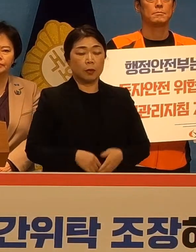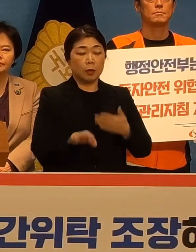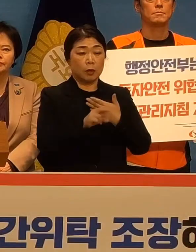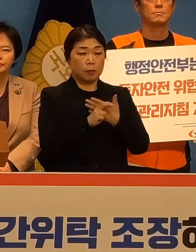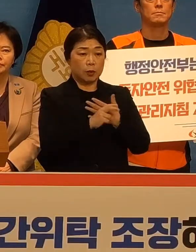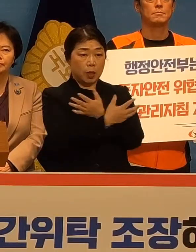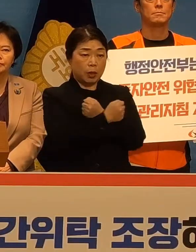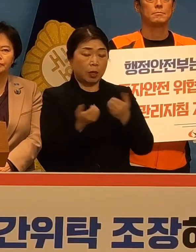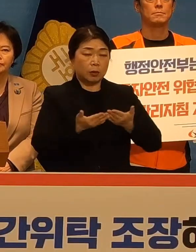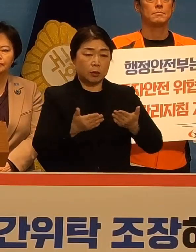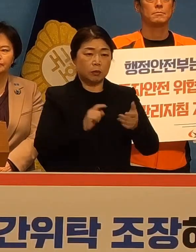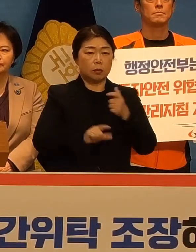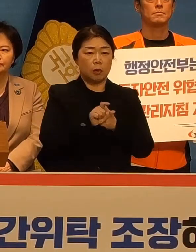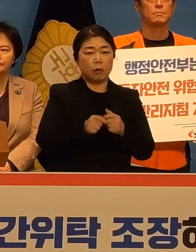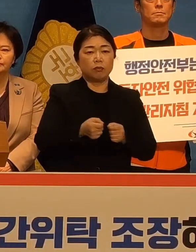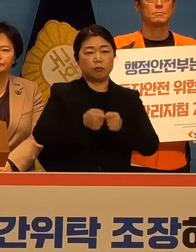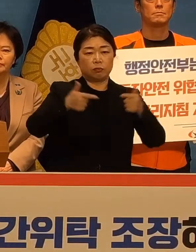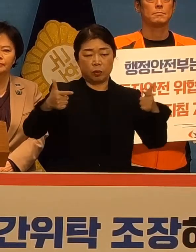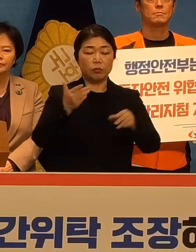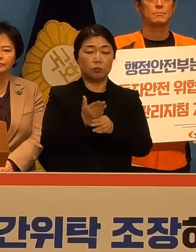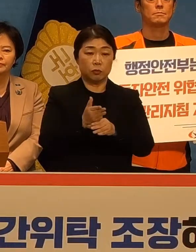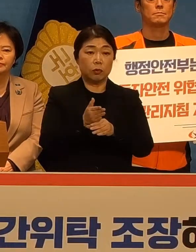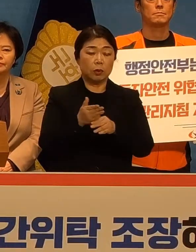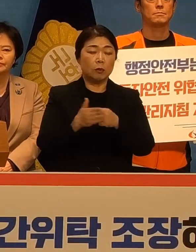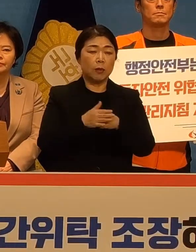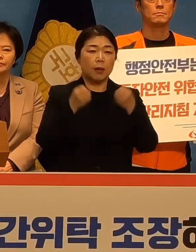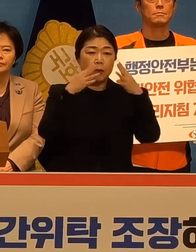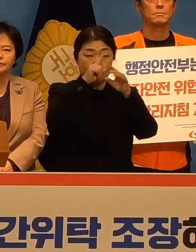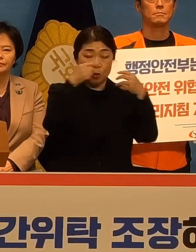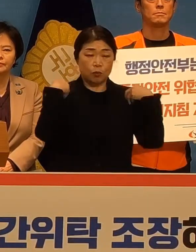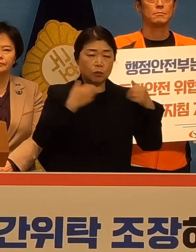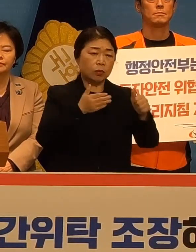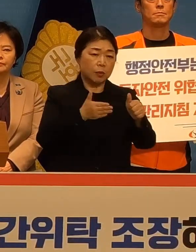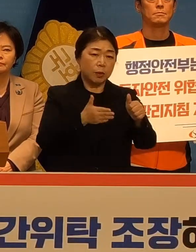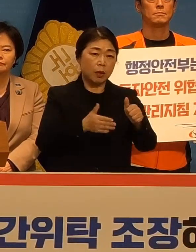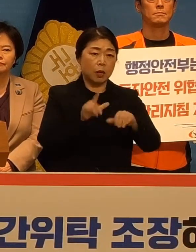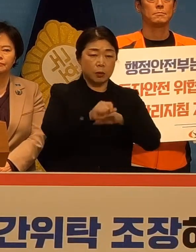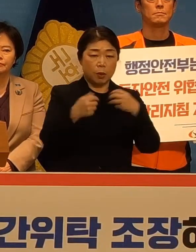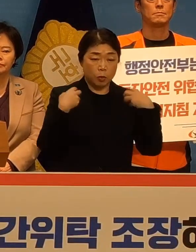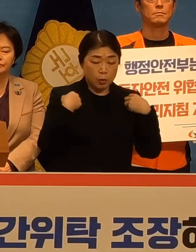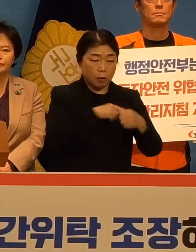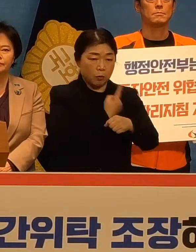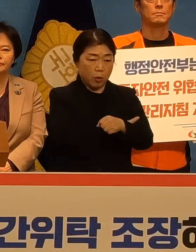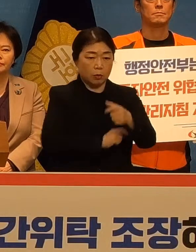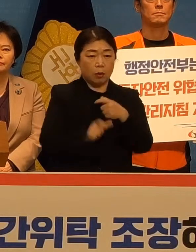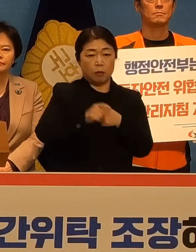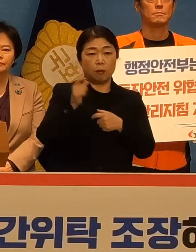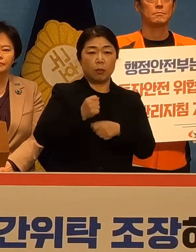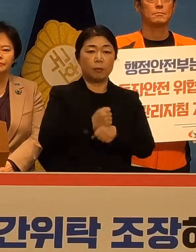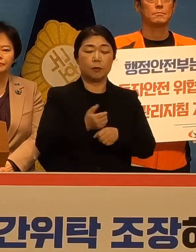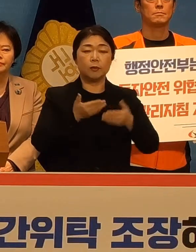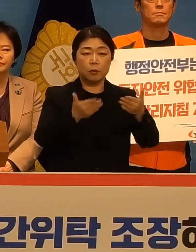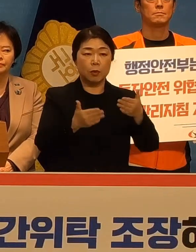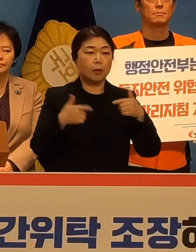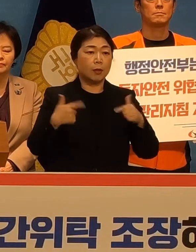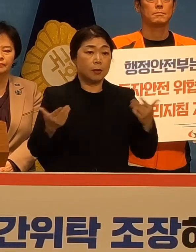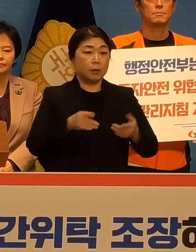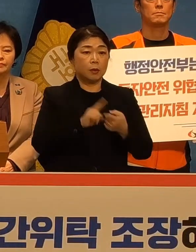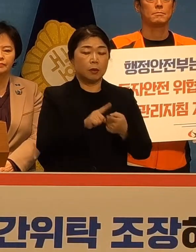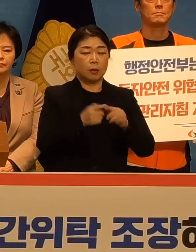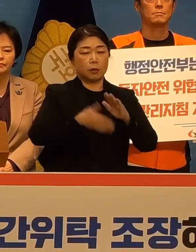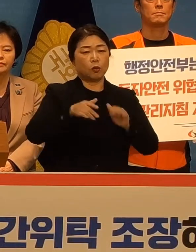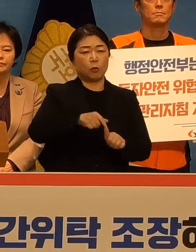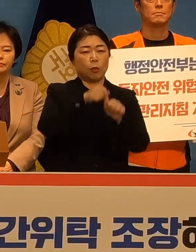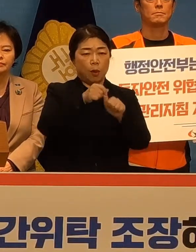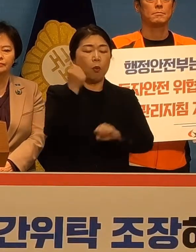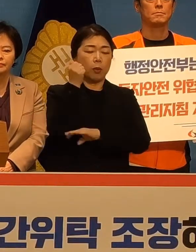제도를 정부가 권장하고 있는 것입니다. 새 정부는 지방자치와 분권을 강화하고 상시적인 업무에 대해 정규직 고용을 원칙으로 하고